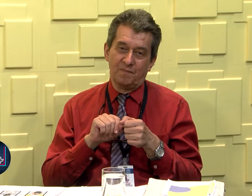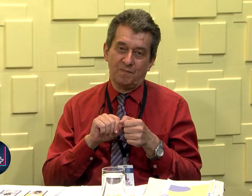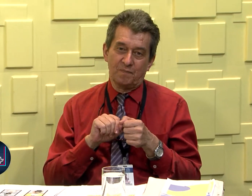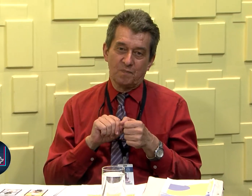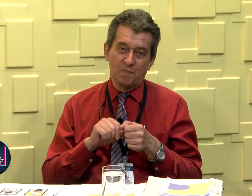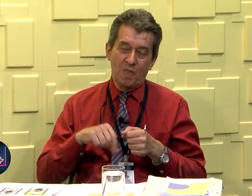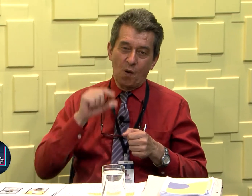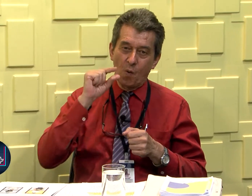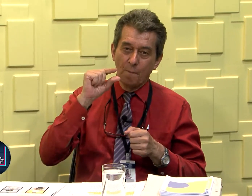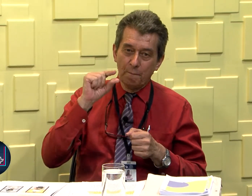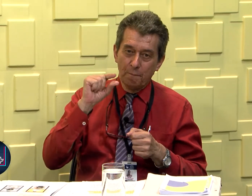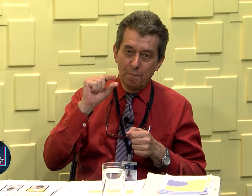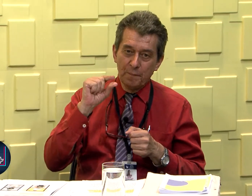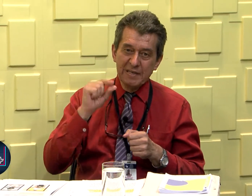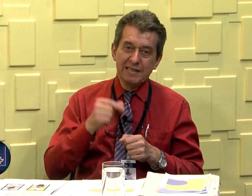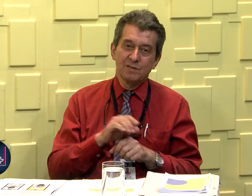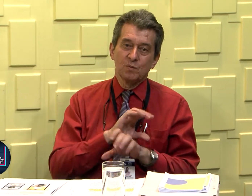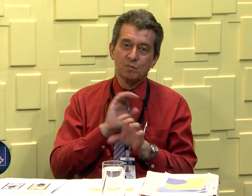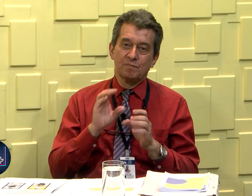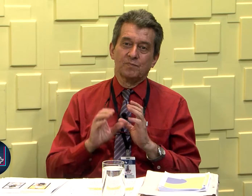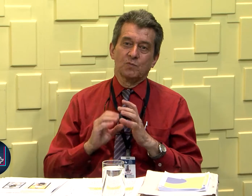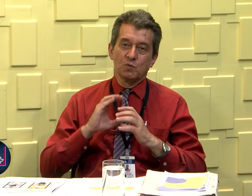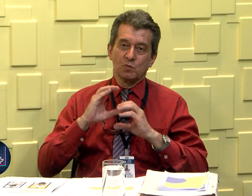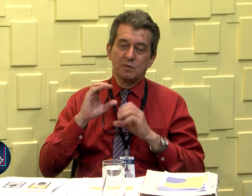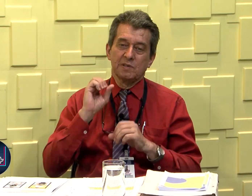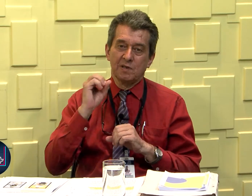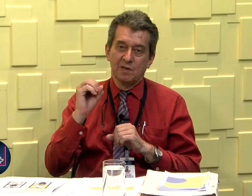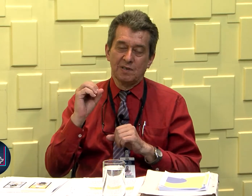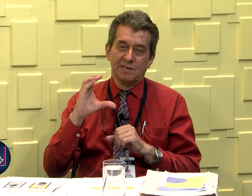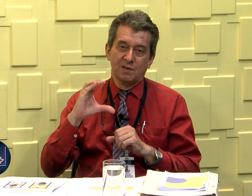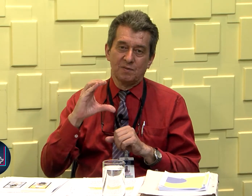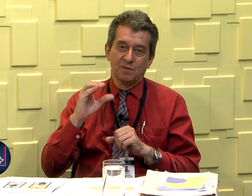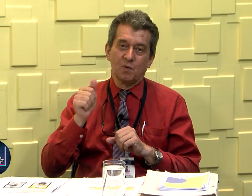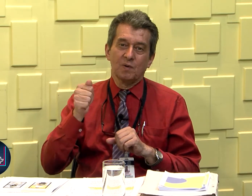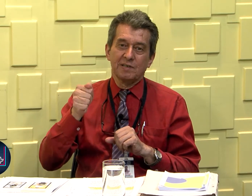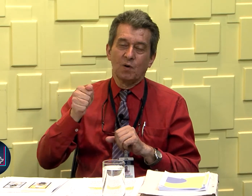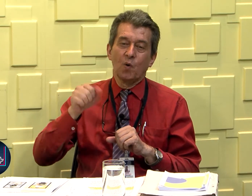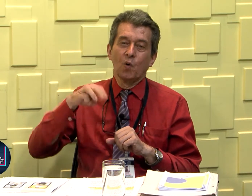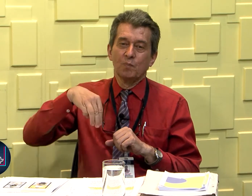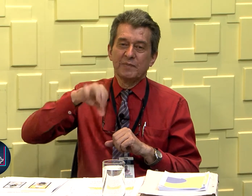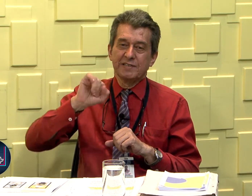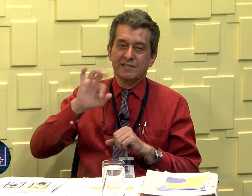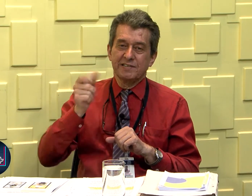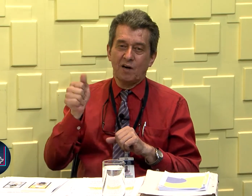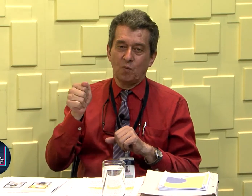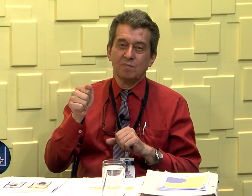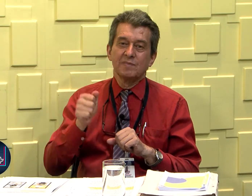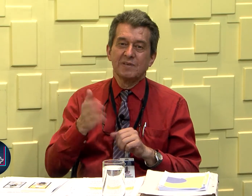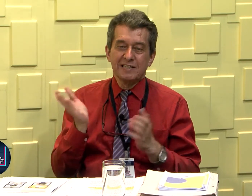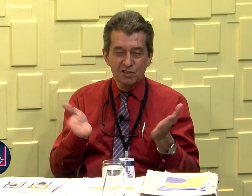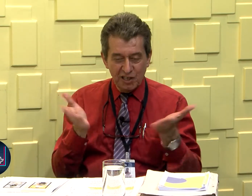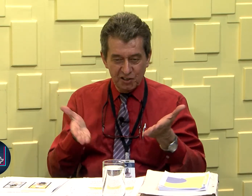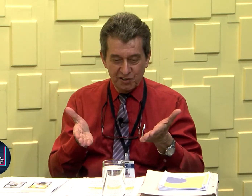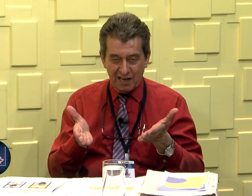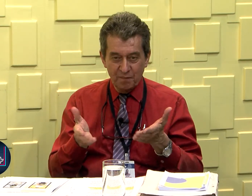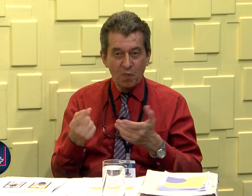intervalo comercial já já voltaremos com o tema